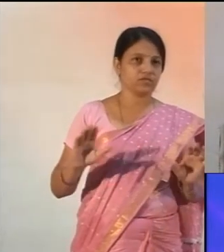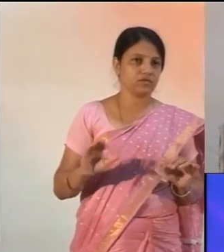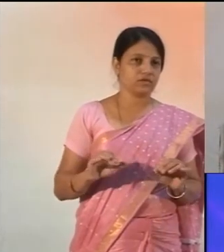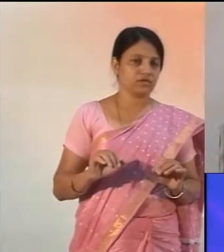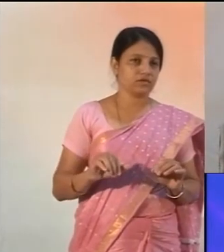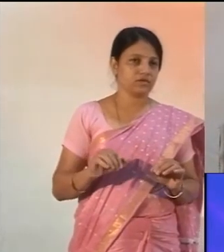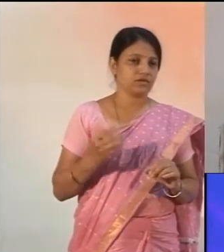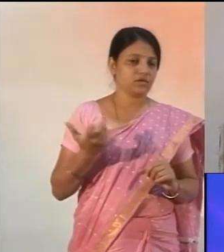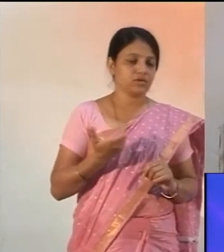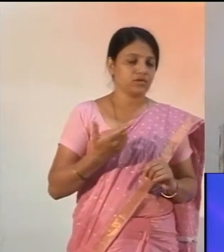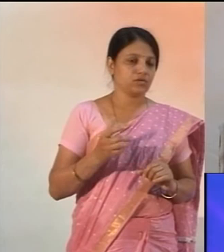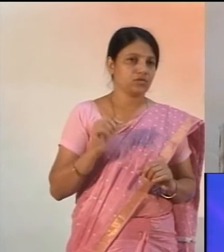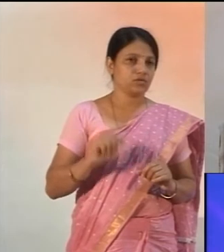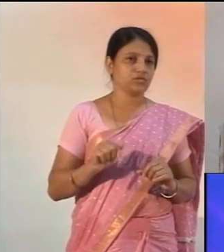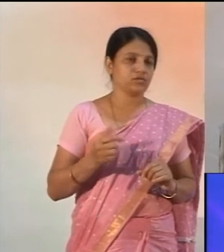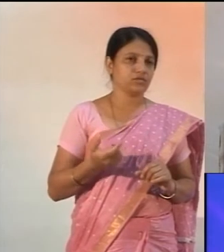क्यों ज़रूरी है।